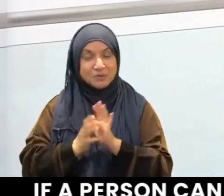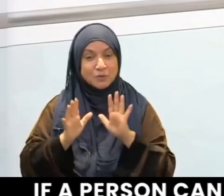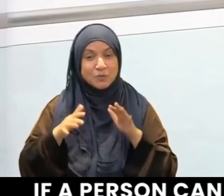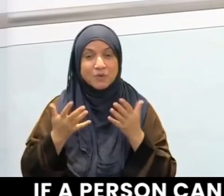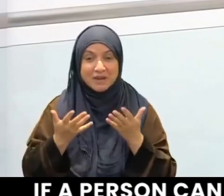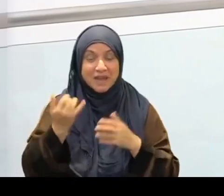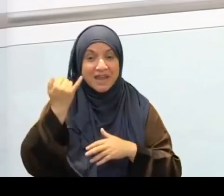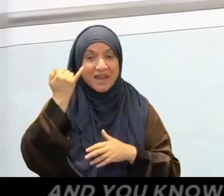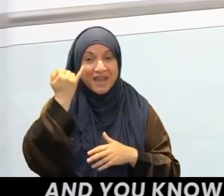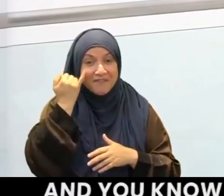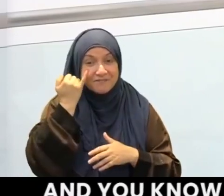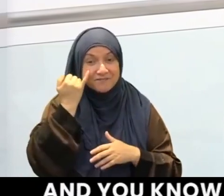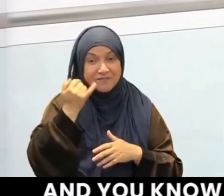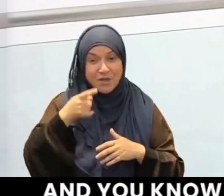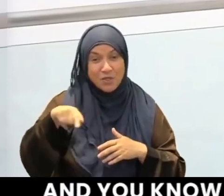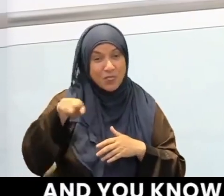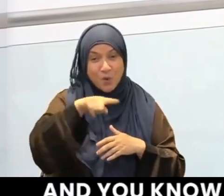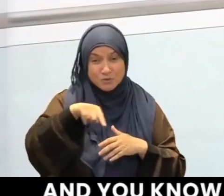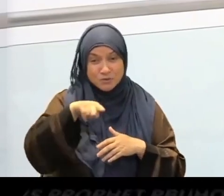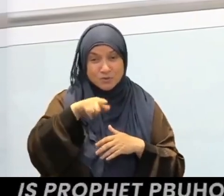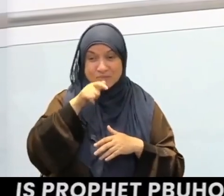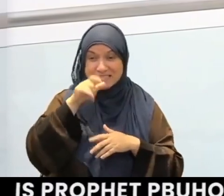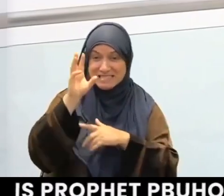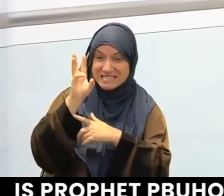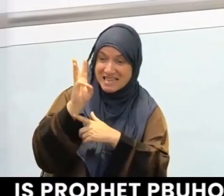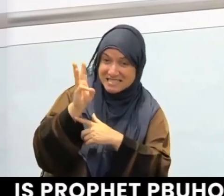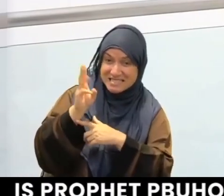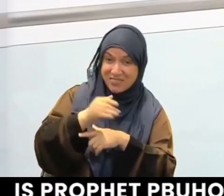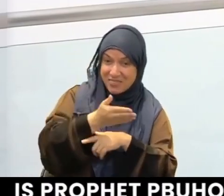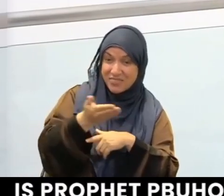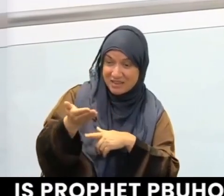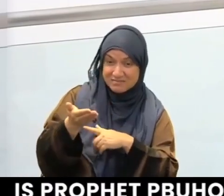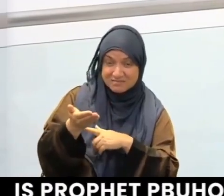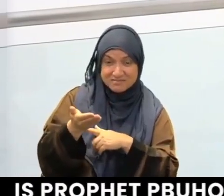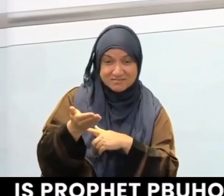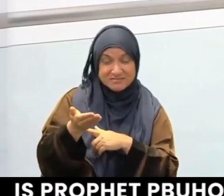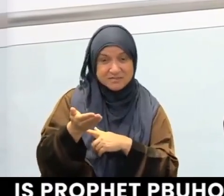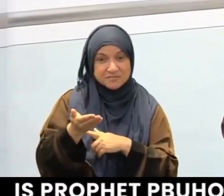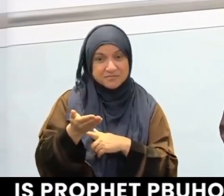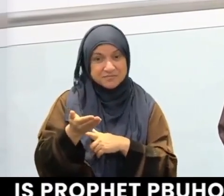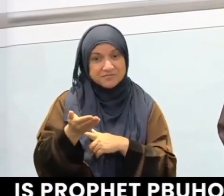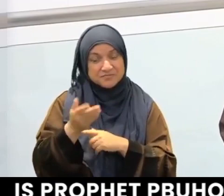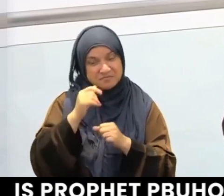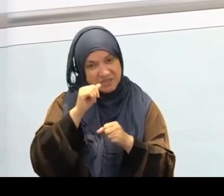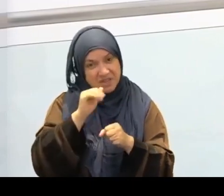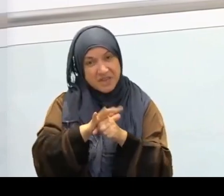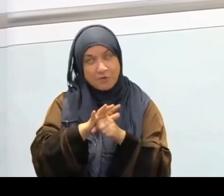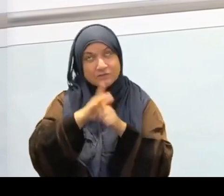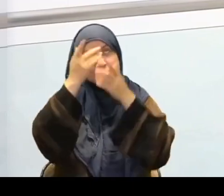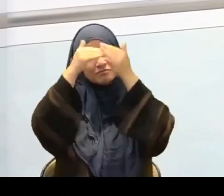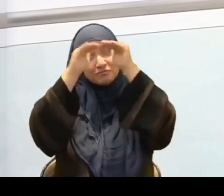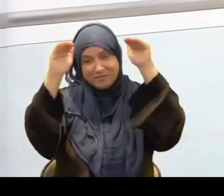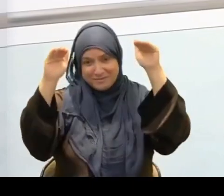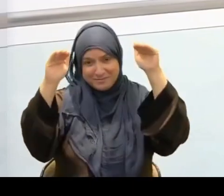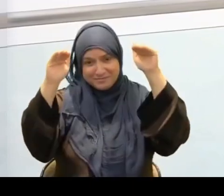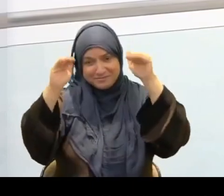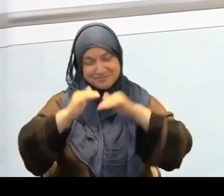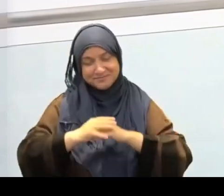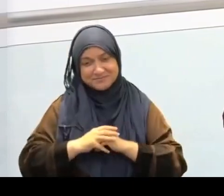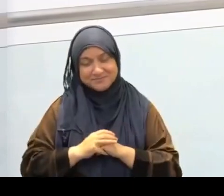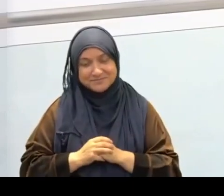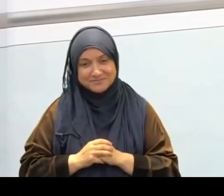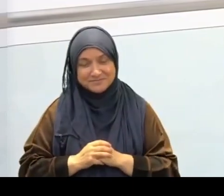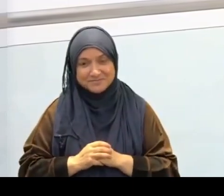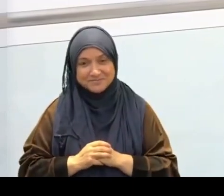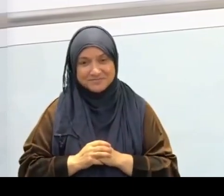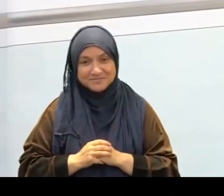in their life. And you know what else the scholars mention? Is Rasulullah ﷺ would never say, I guarantee you Jannah, with something that was not